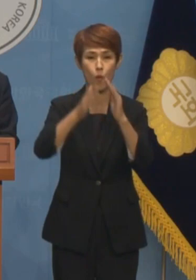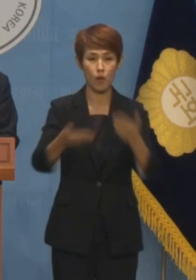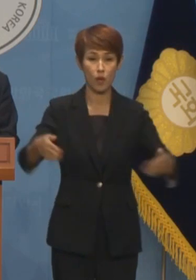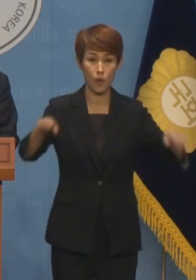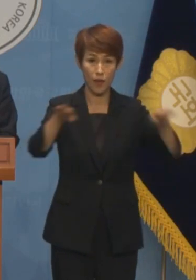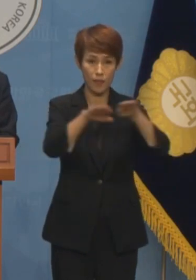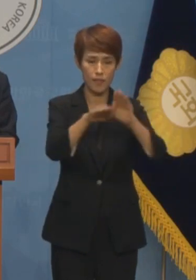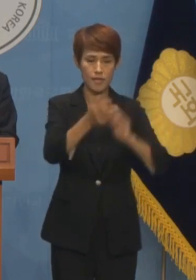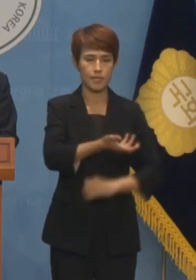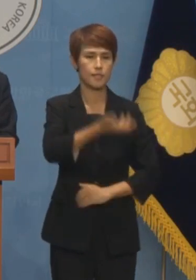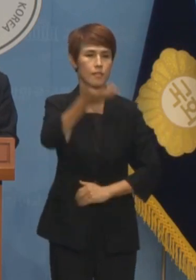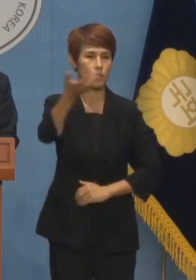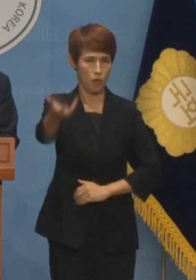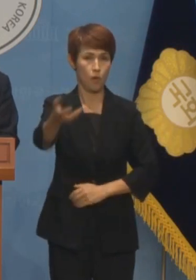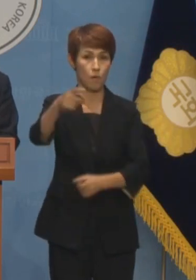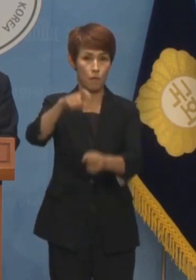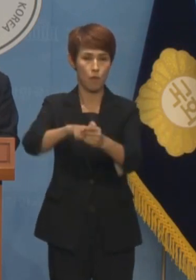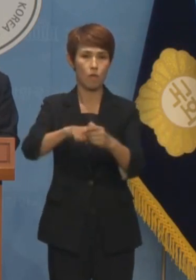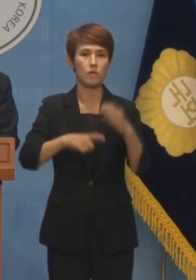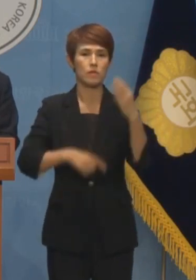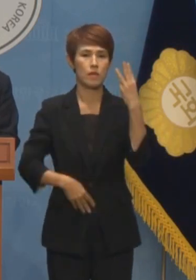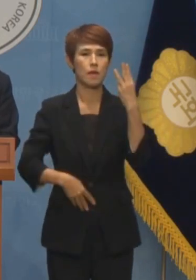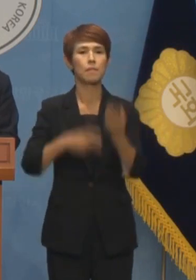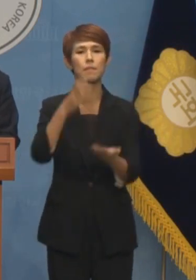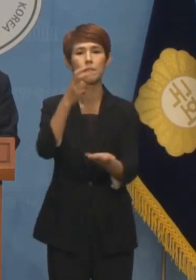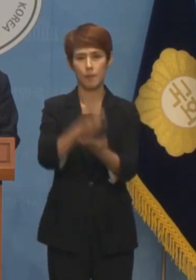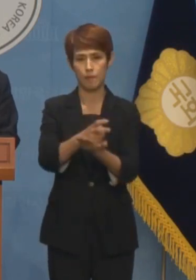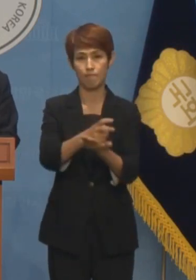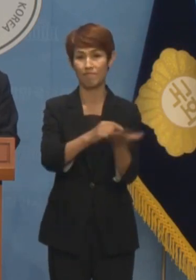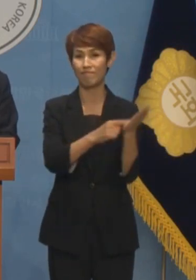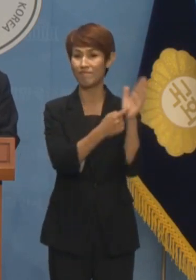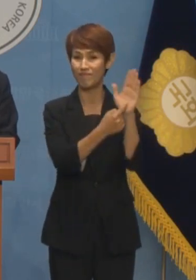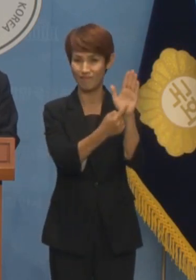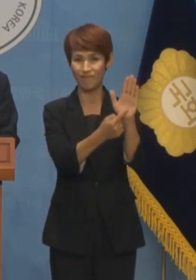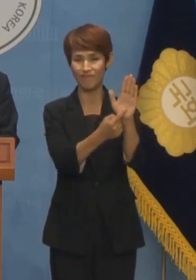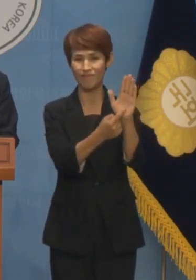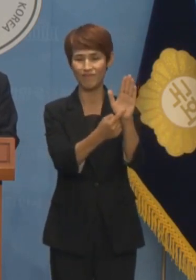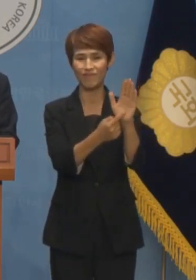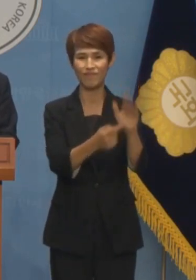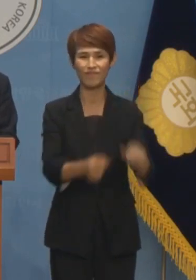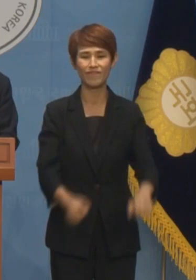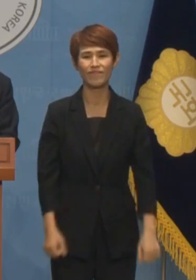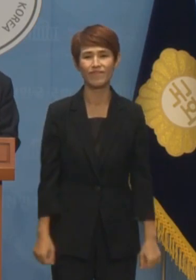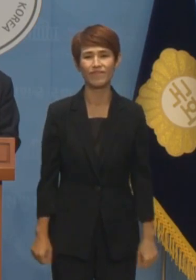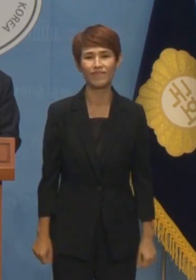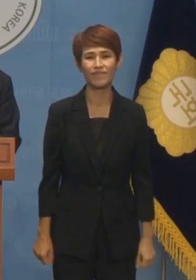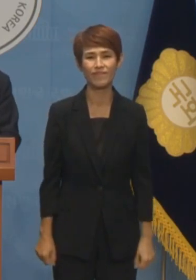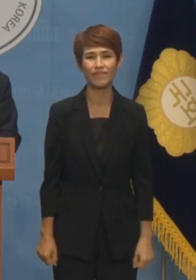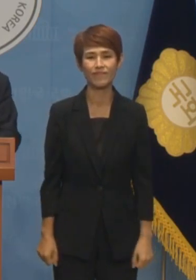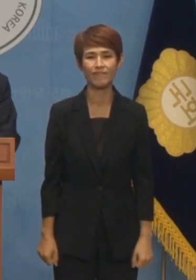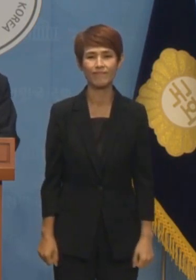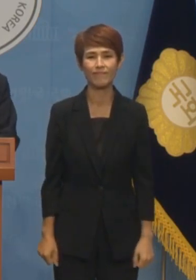위한 3법을 발표하는 기자회견을 하러 왔습니다.